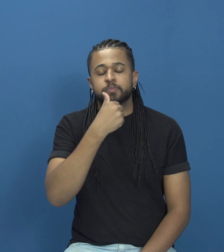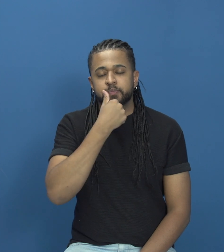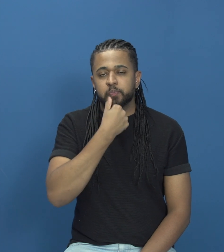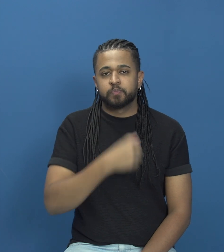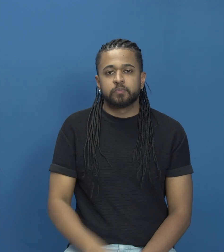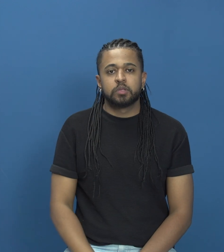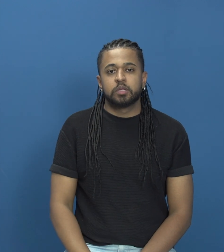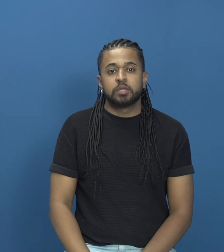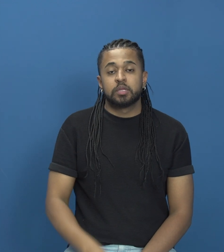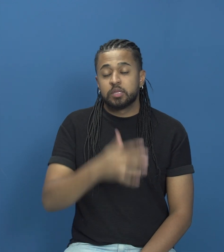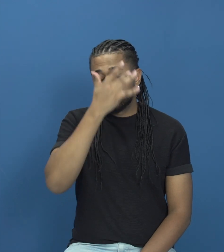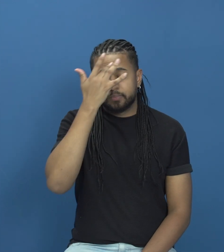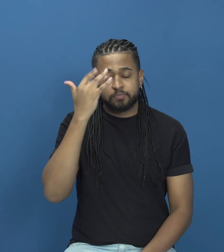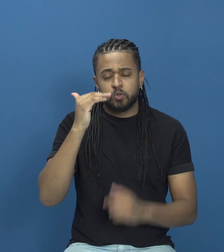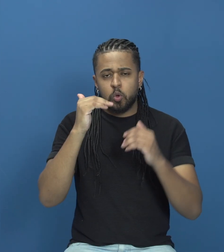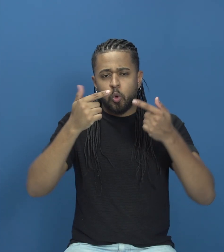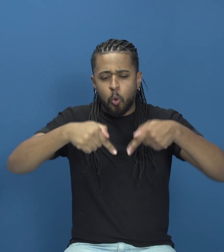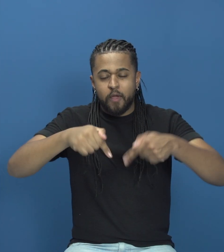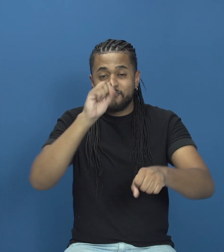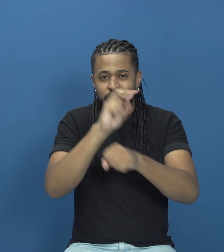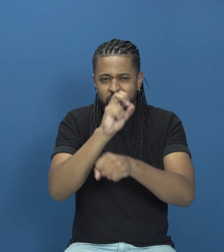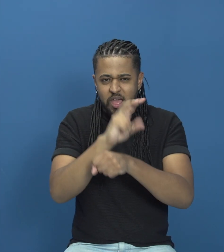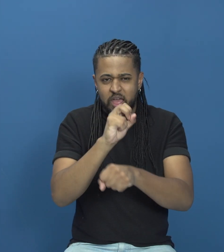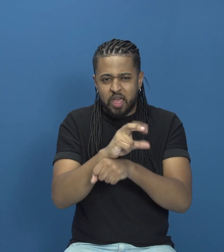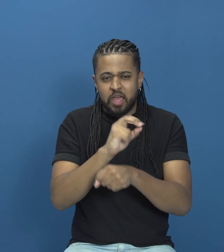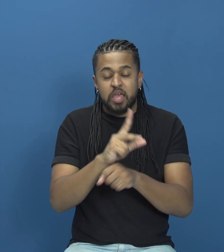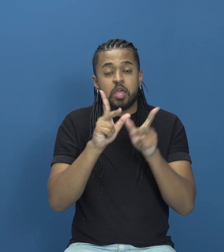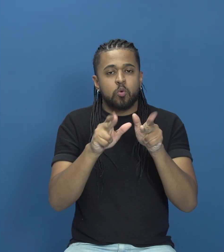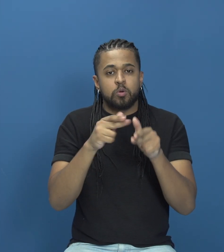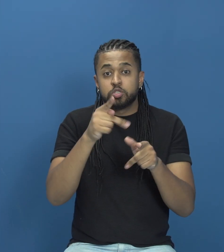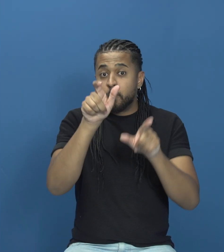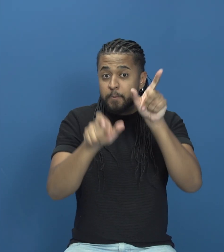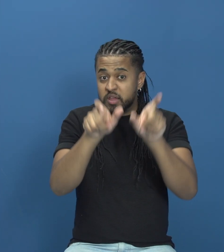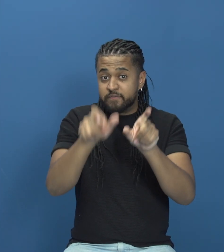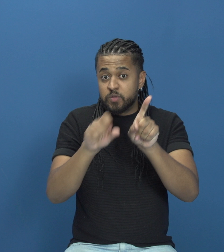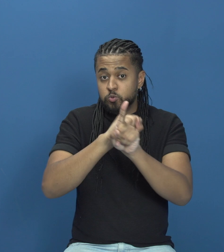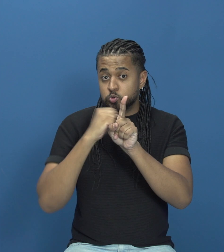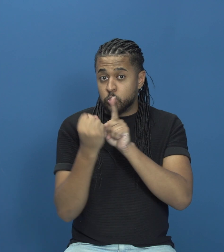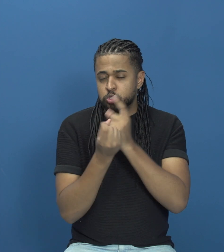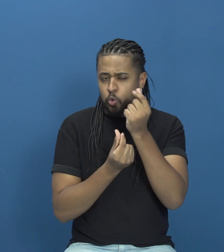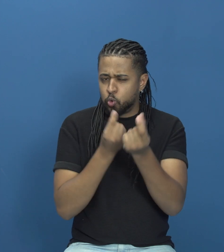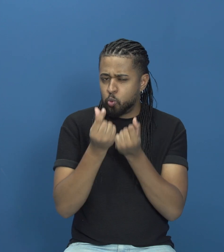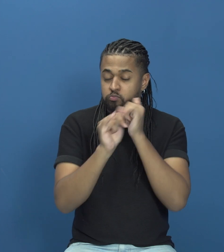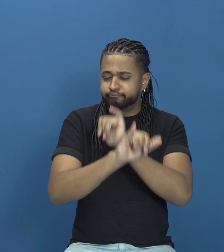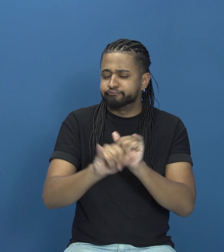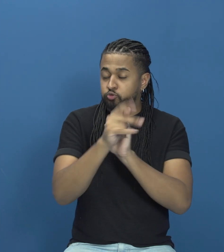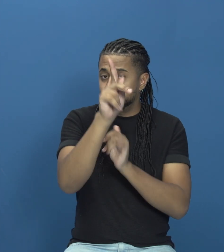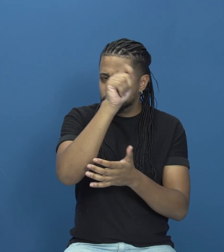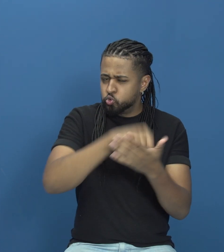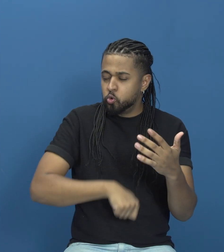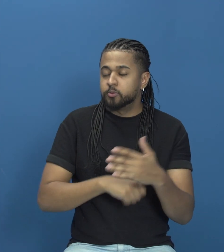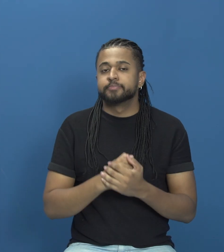7.5.2. Aqueles que concorreram às vagas reservadas conforme seu perfil socioeconômico informados na sua